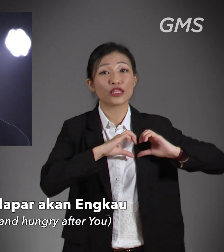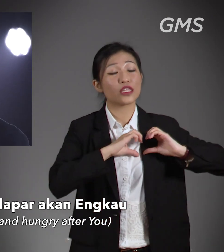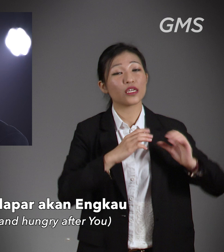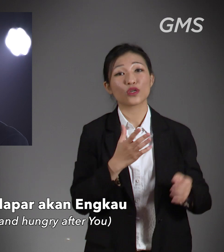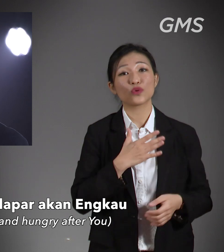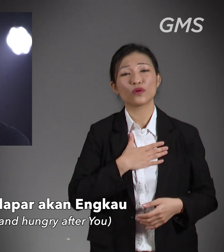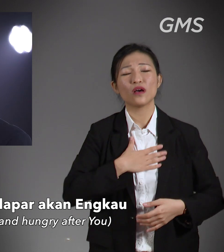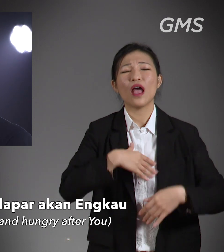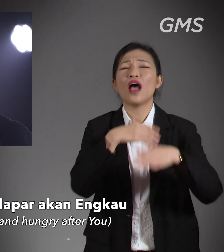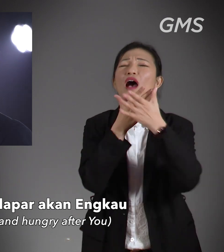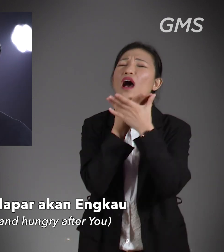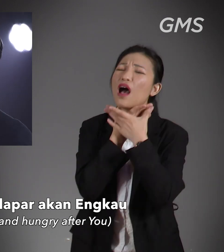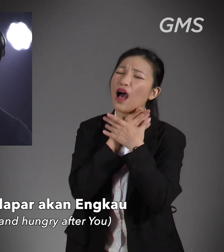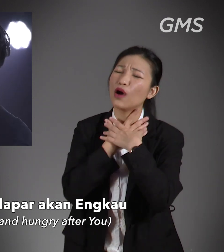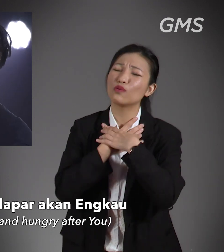Hatiku